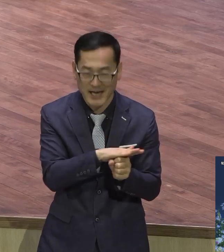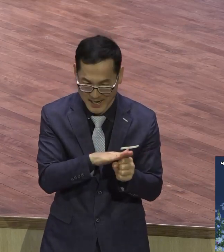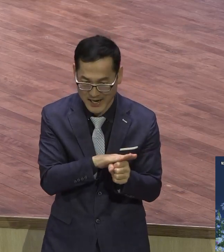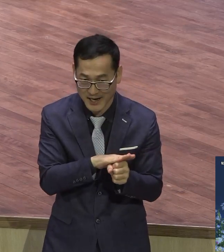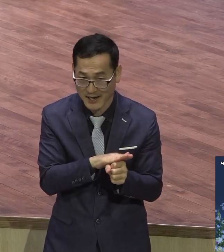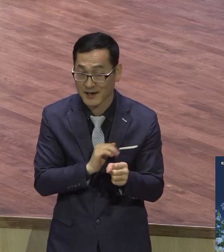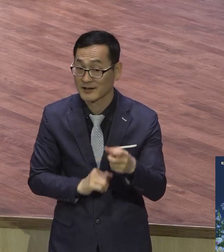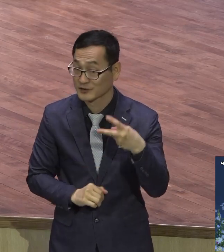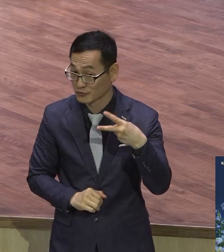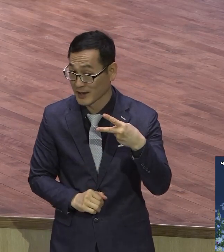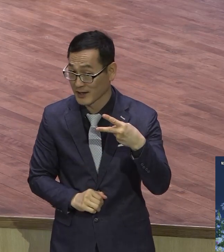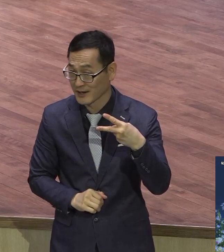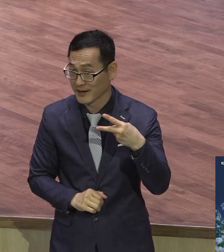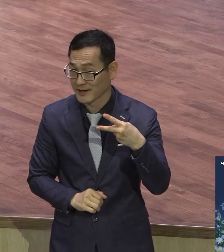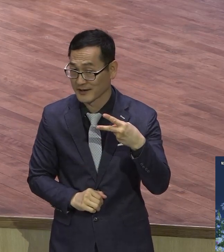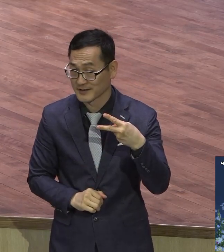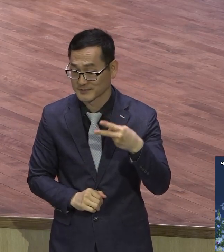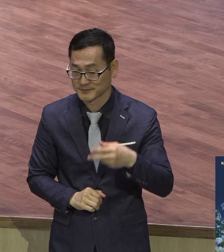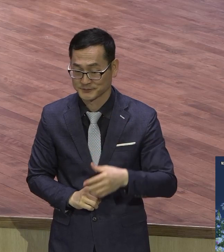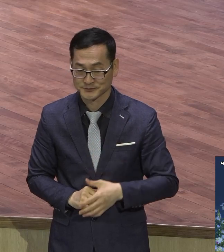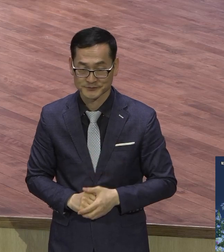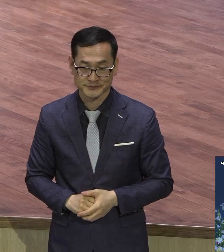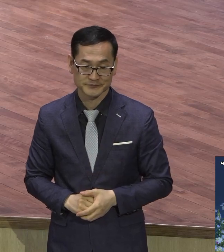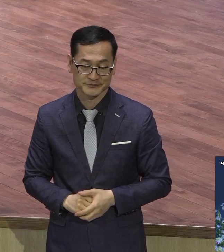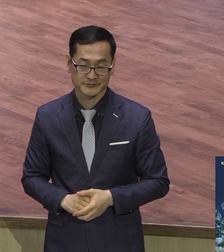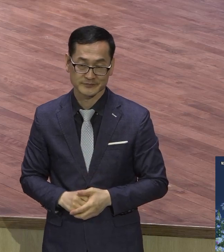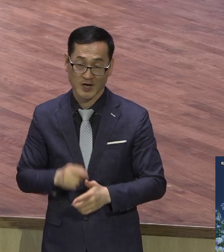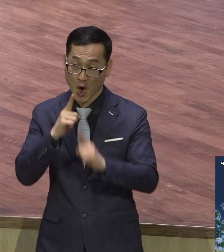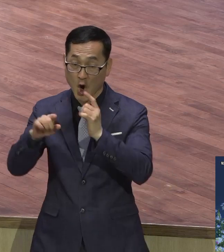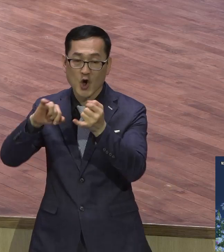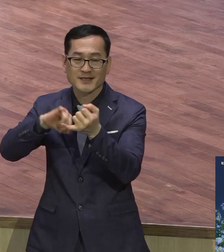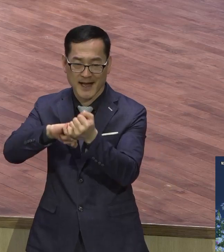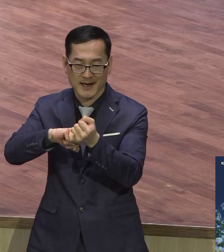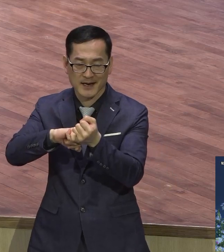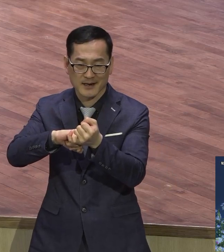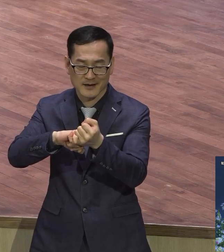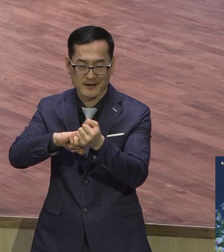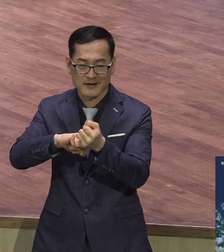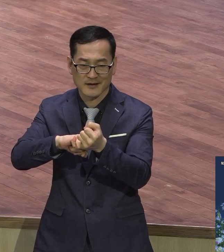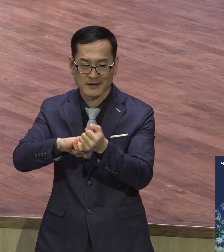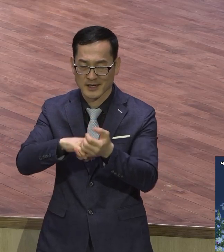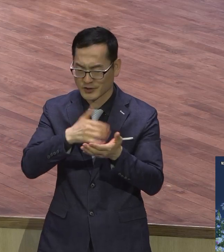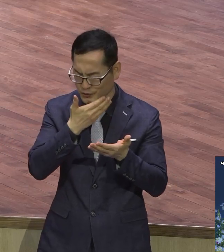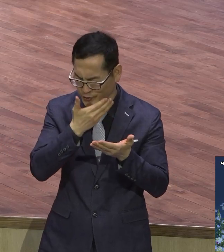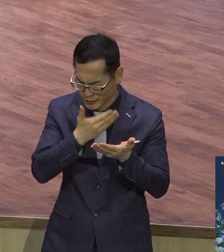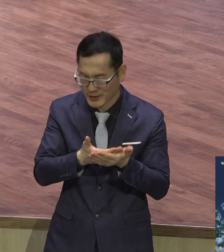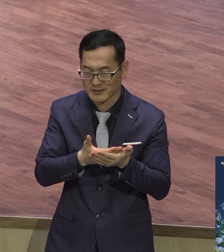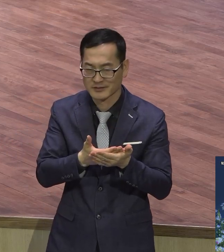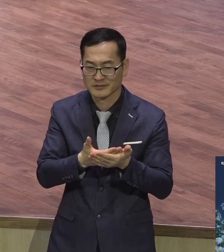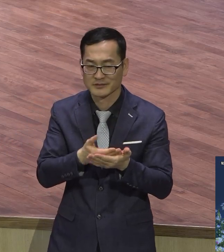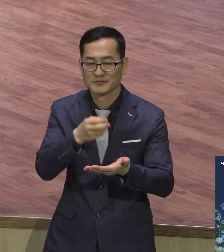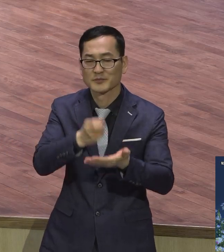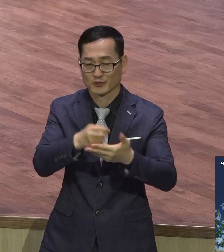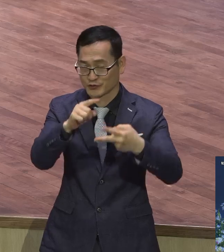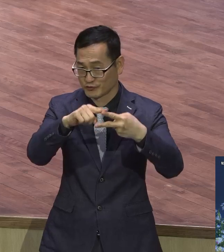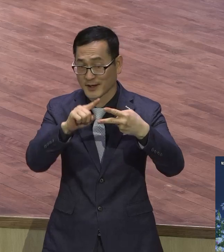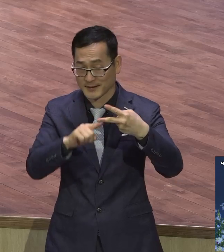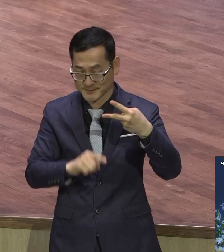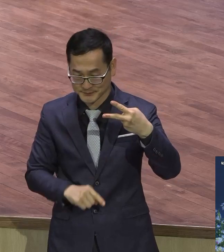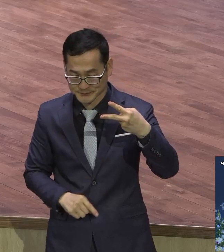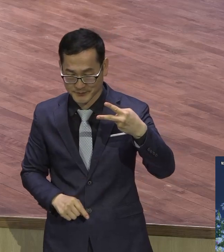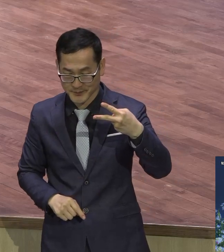그것이 바로 이스라엘 하나님 백성이 지키야 할 은약의 핵심이다. 그 말이. 사실